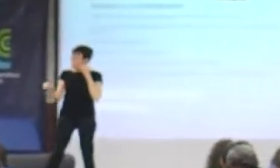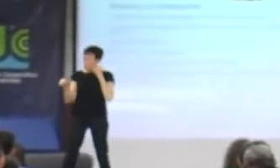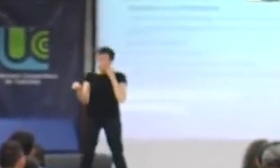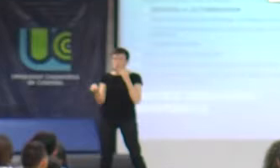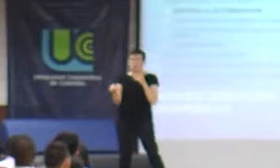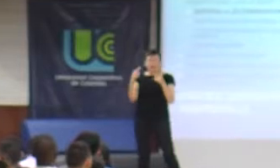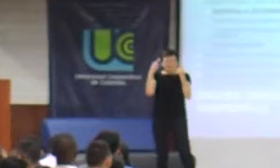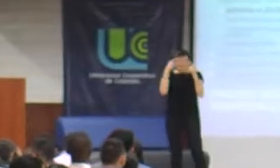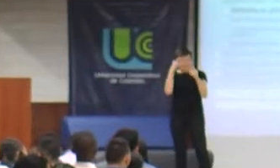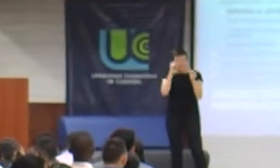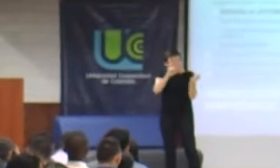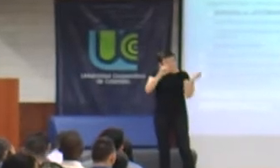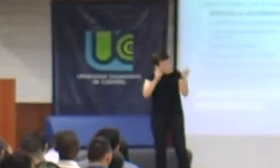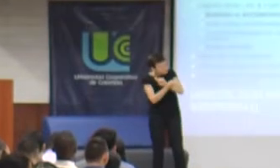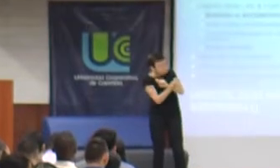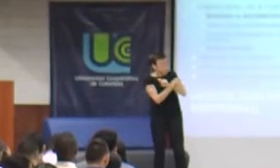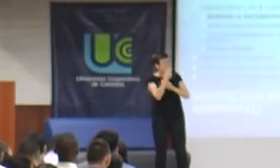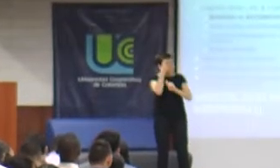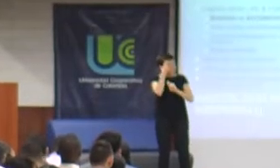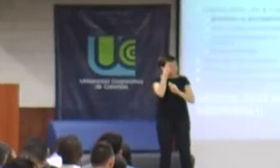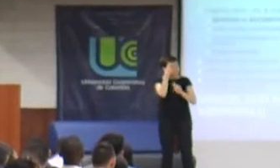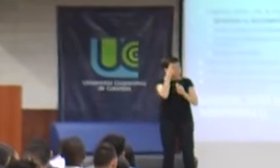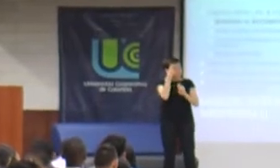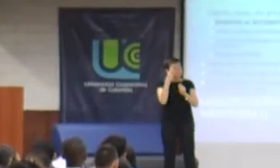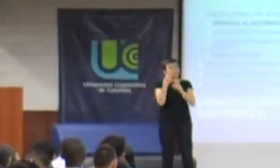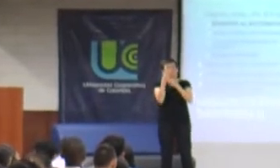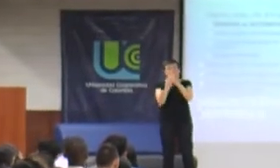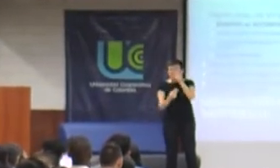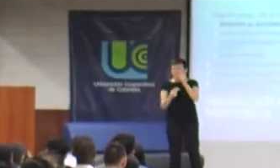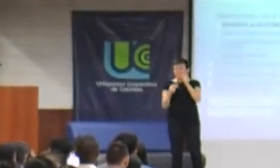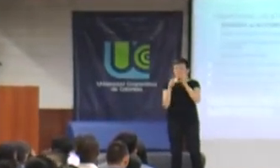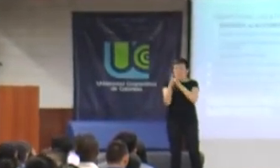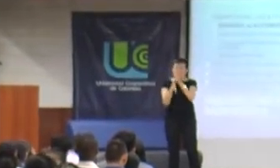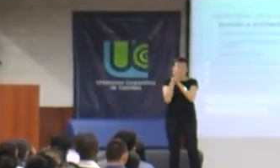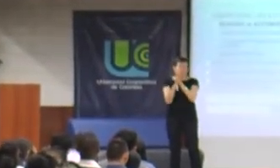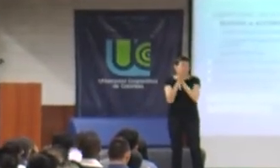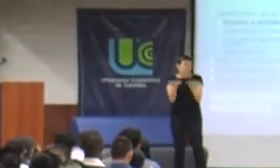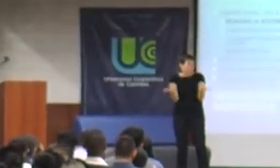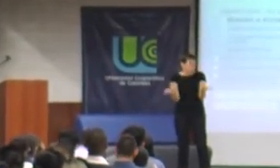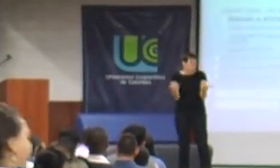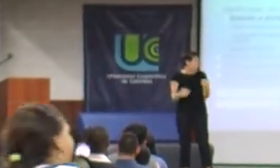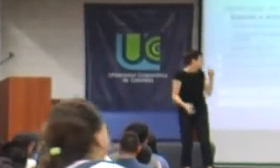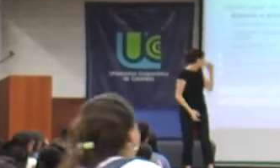de Psicología de la UCC, nos ha hablado sobre este simposio que se cumple a